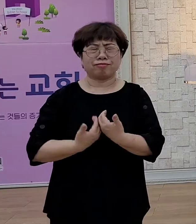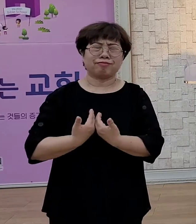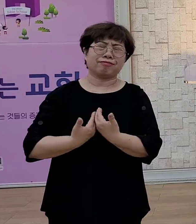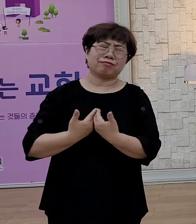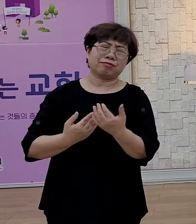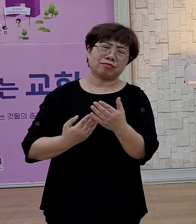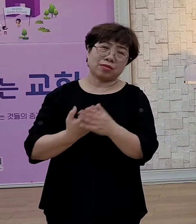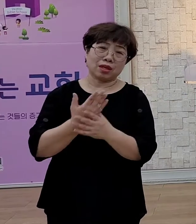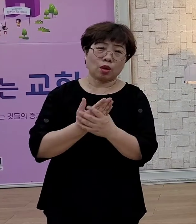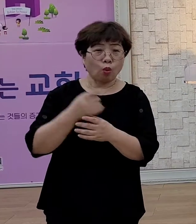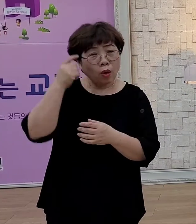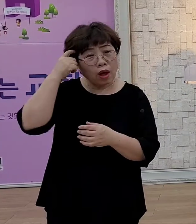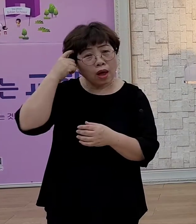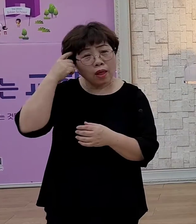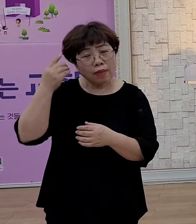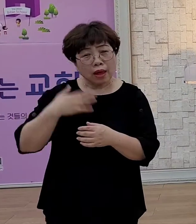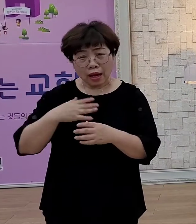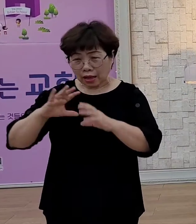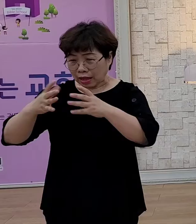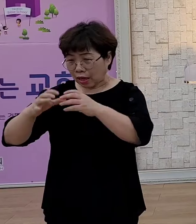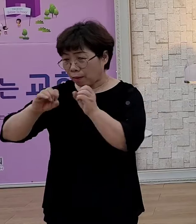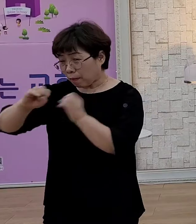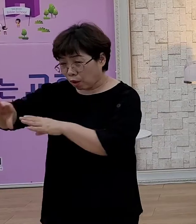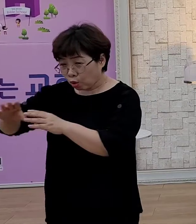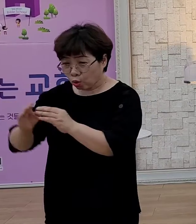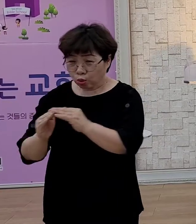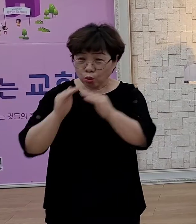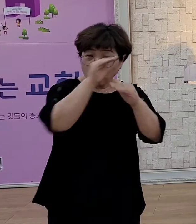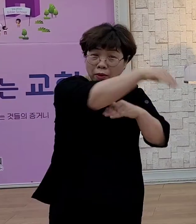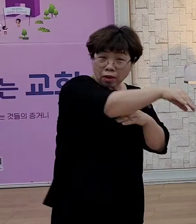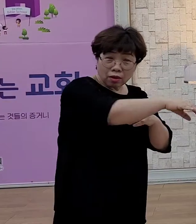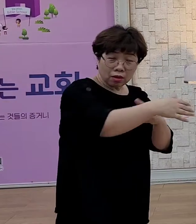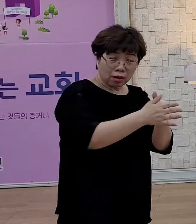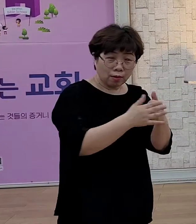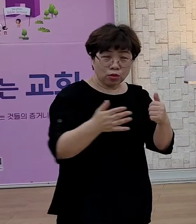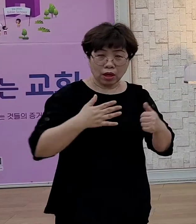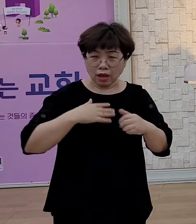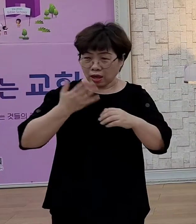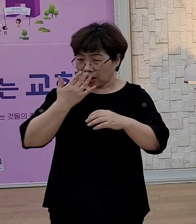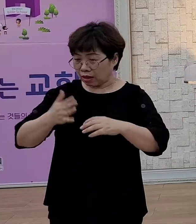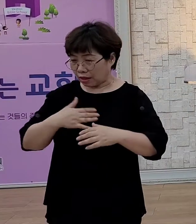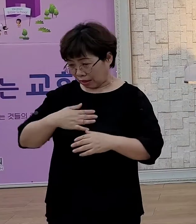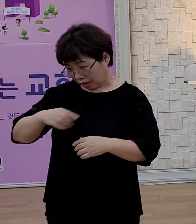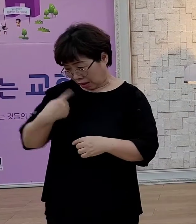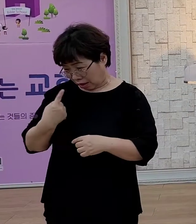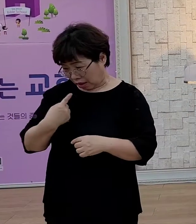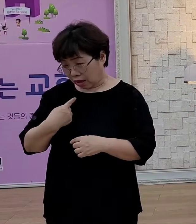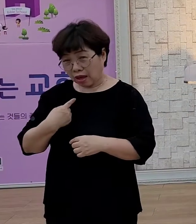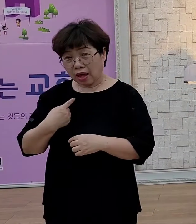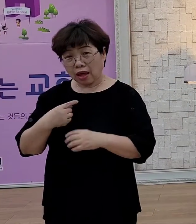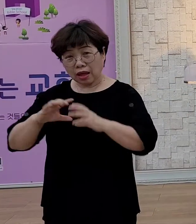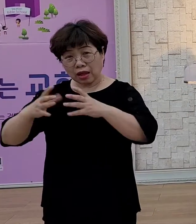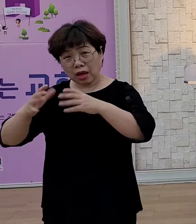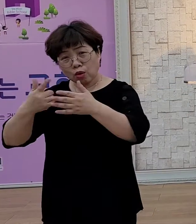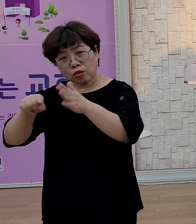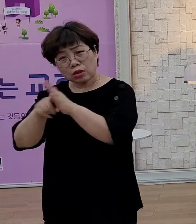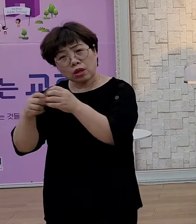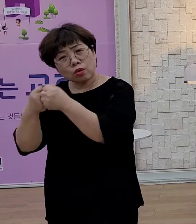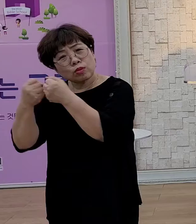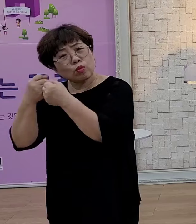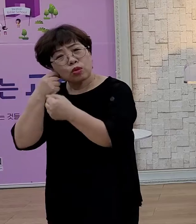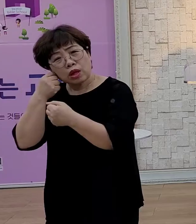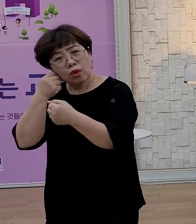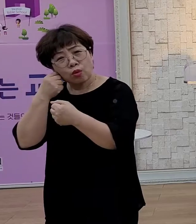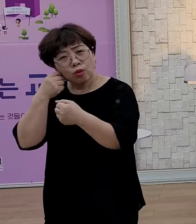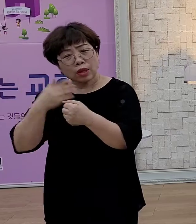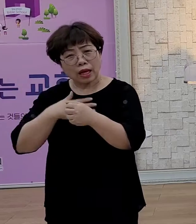블레셋. 망명을 했잖아요. 지금 블레셋 군사로 다윗이 지금 이스라엘 백성들하고 싸워야